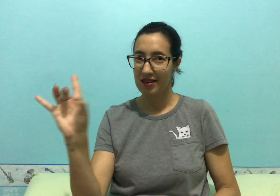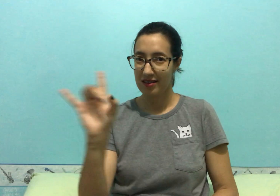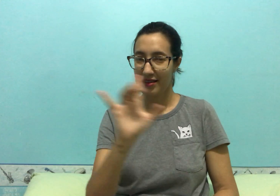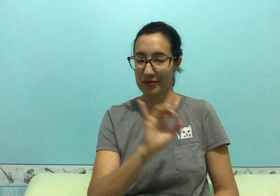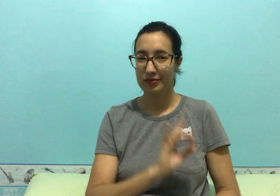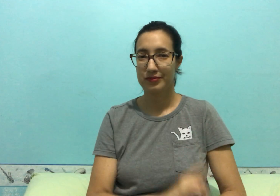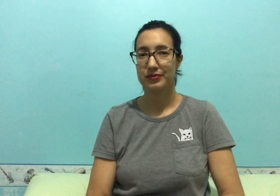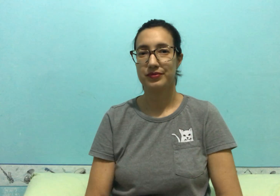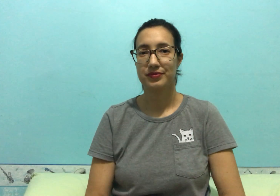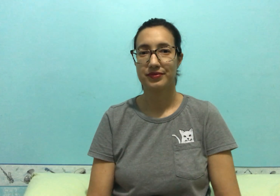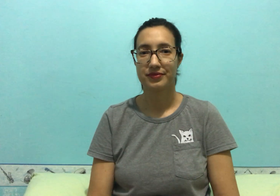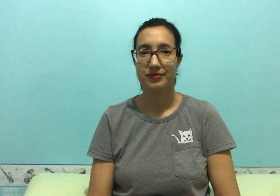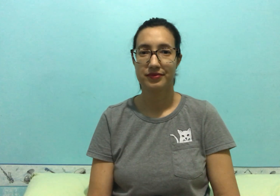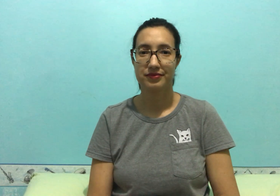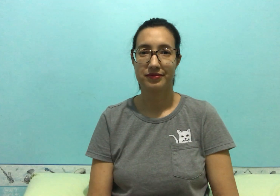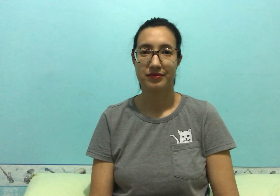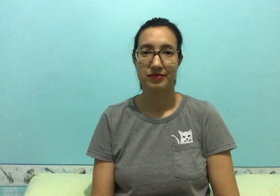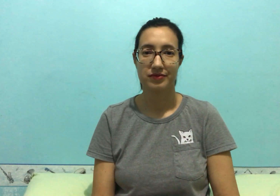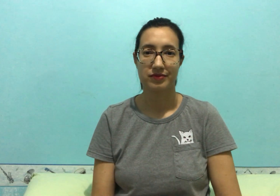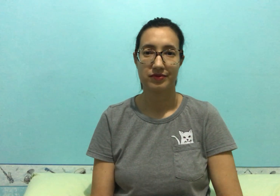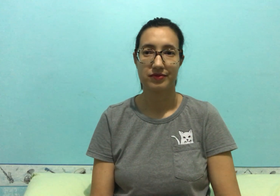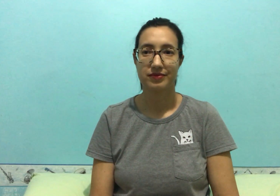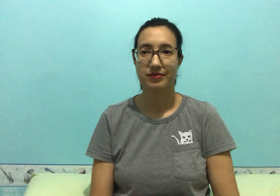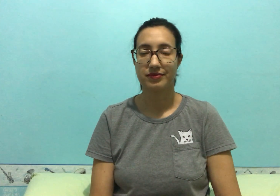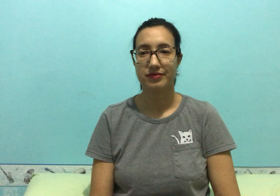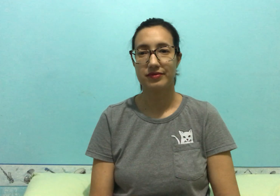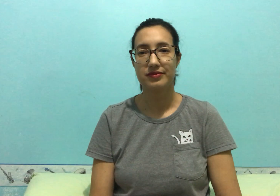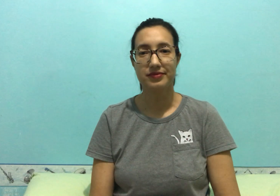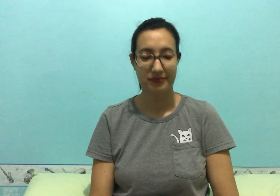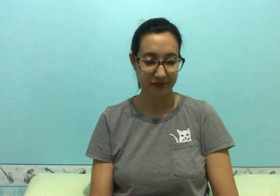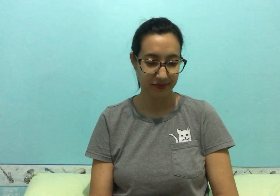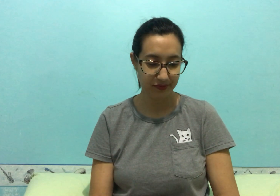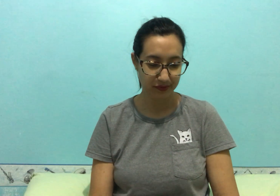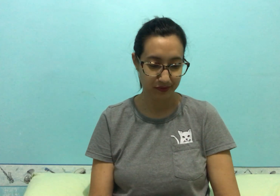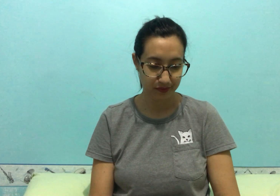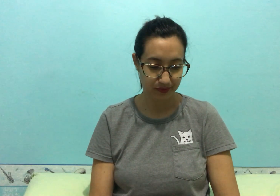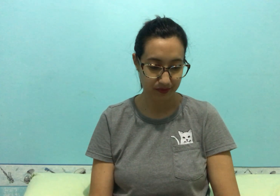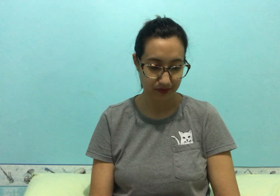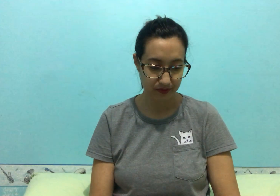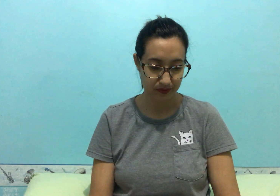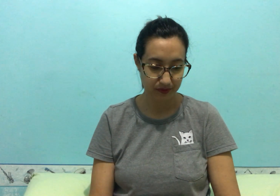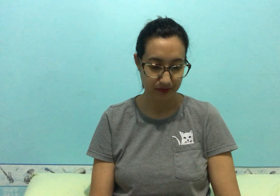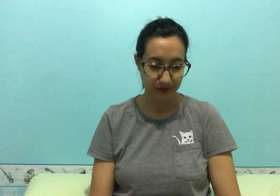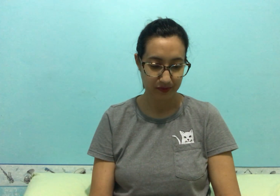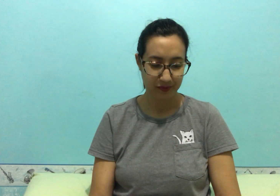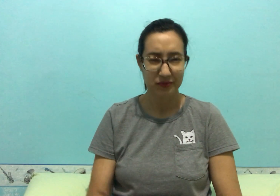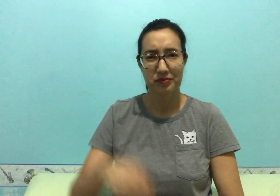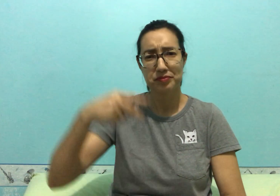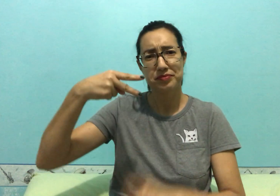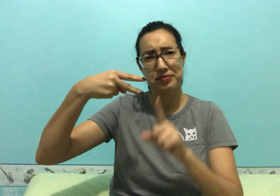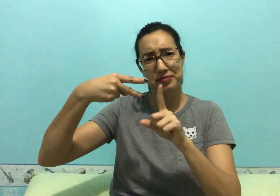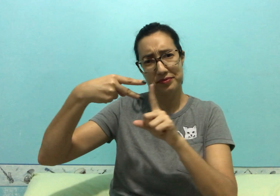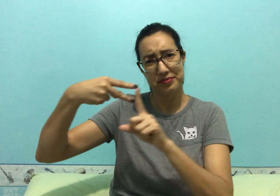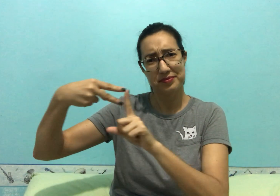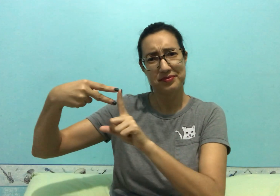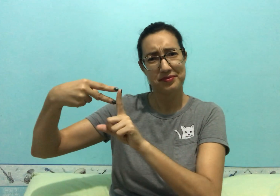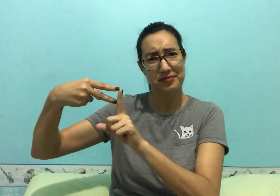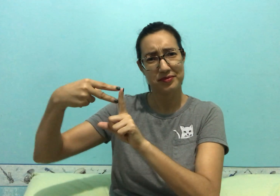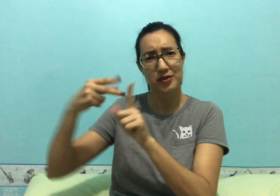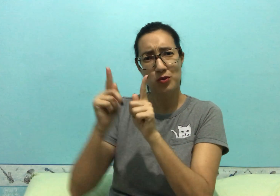um operador AND para o não A, o B e o C, né? E aqui as inversões, né, para gerar o não C e a inversão para gerar o